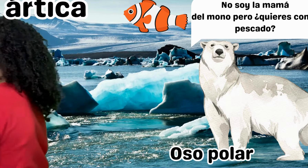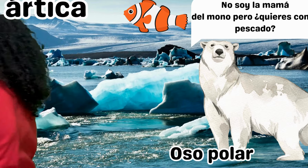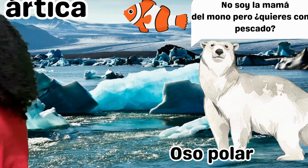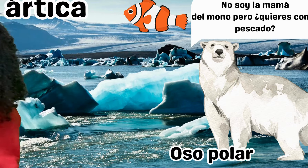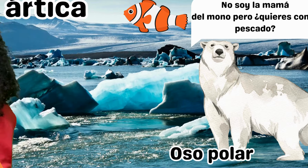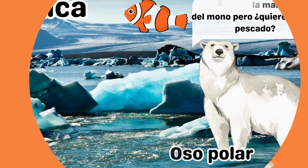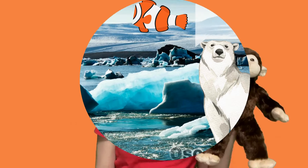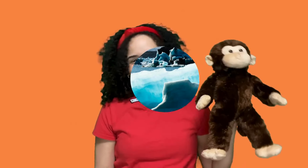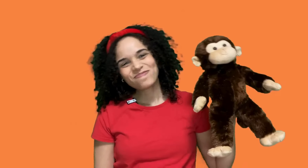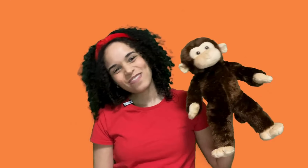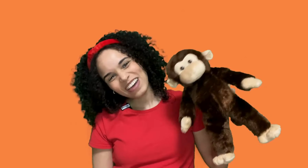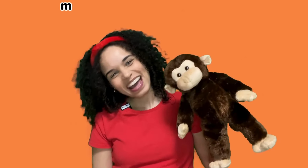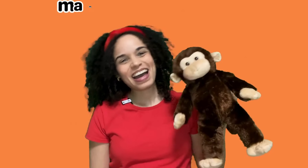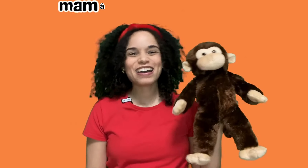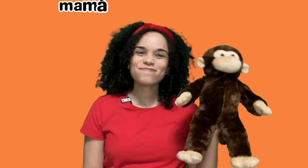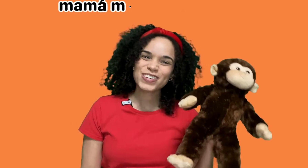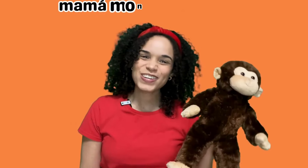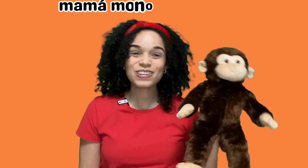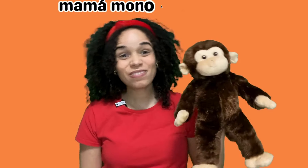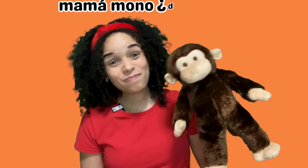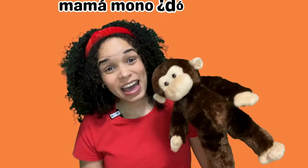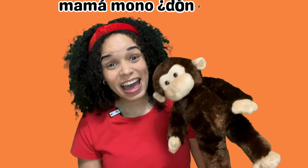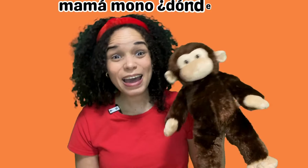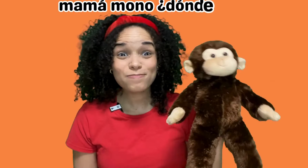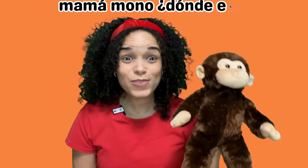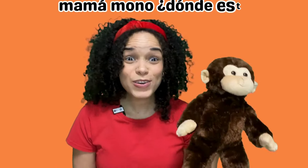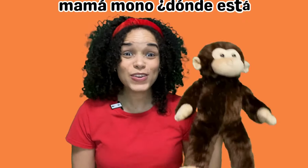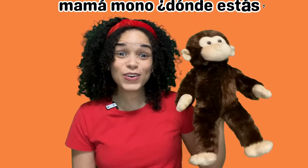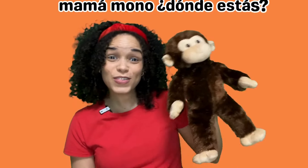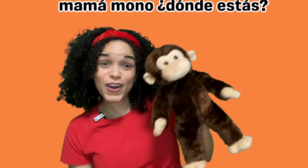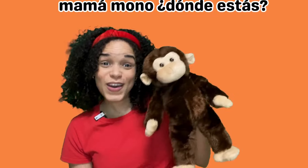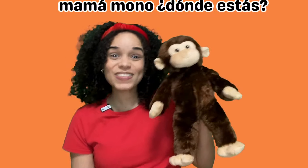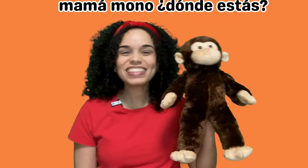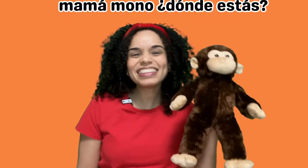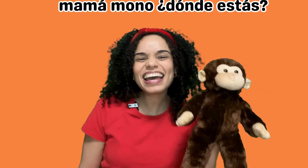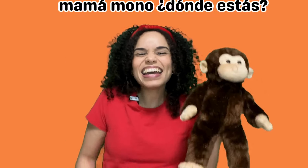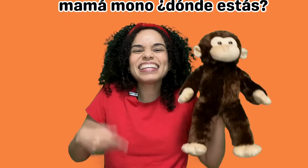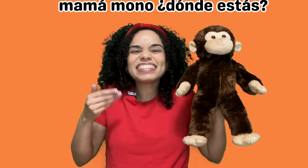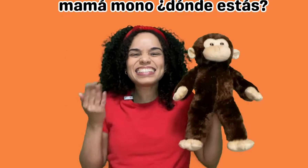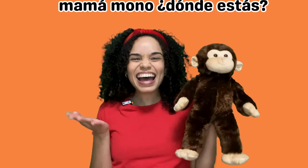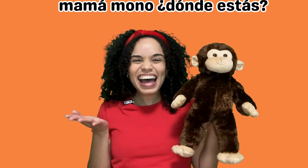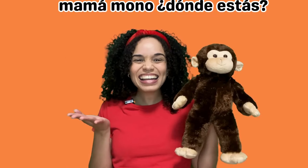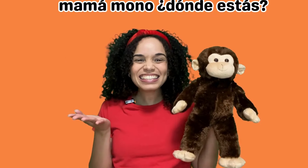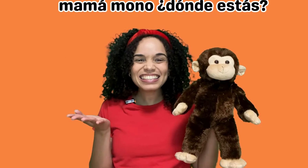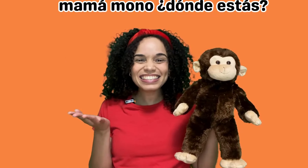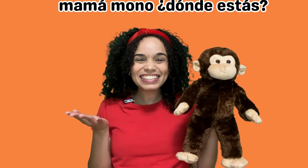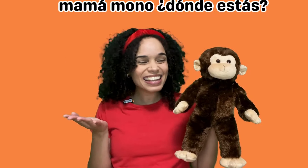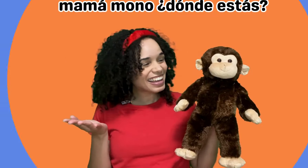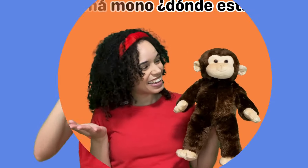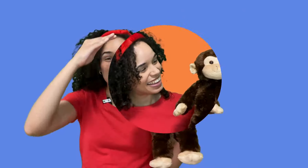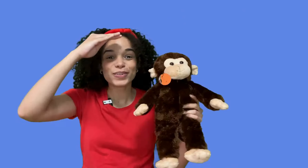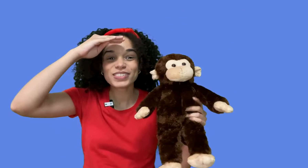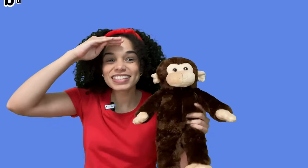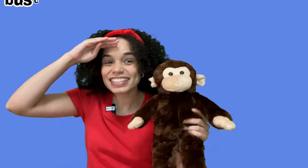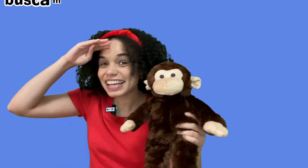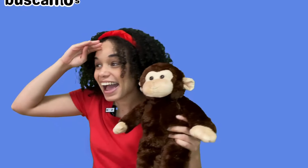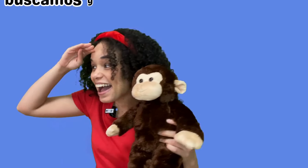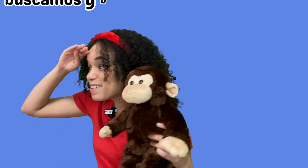vamos mamá mono mamá mono dónde estás buscamos